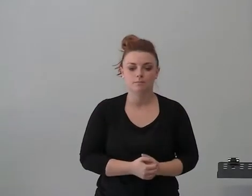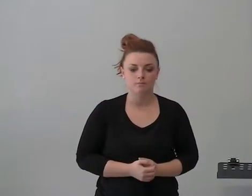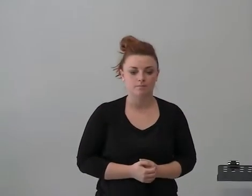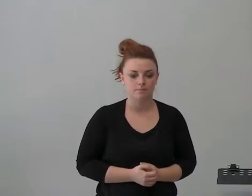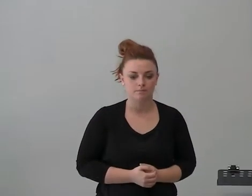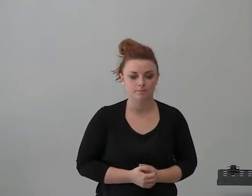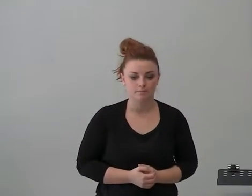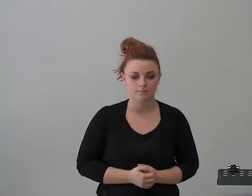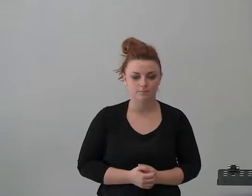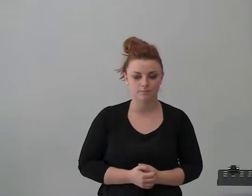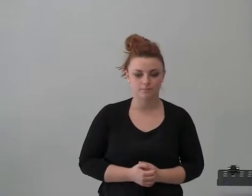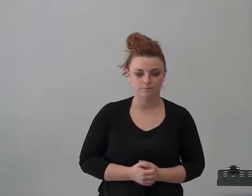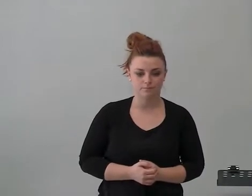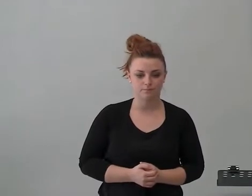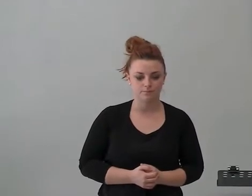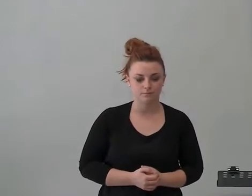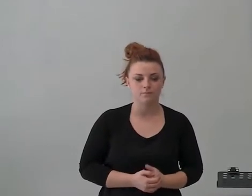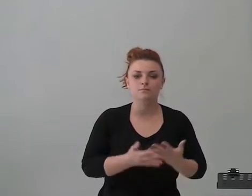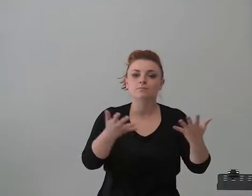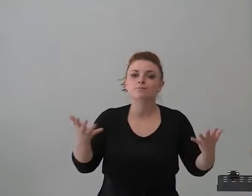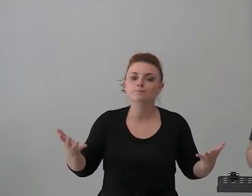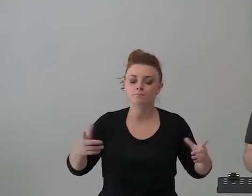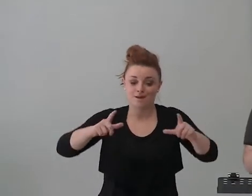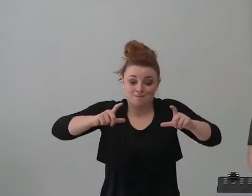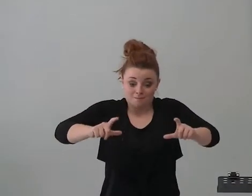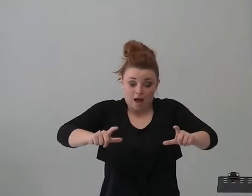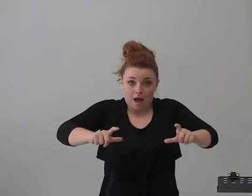Quindi abbiamo saltato una storia proprio in mezzo.